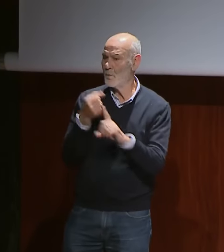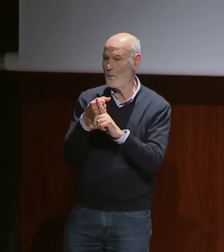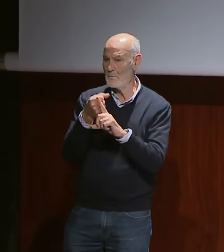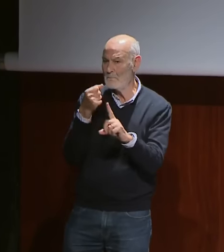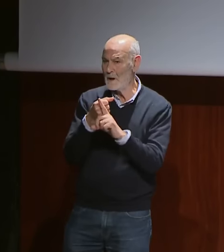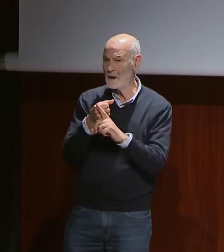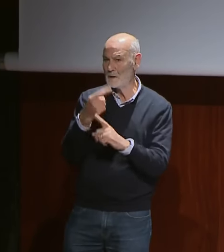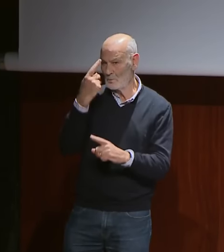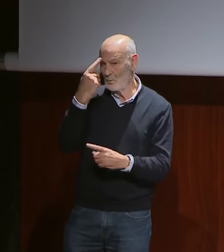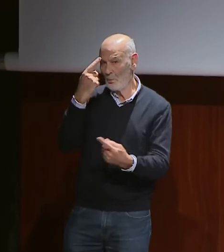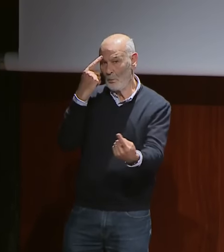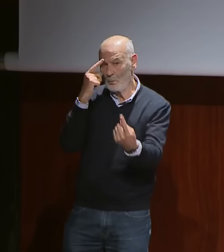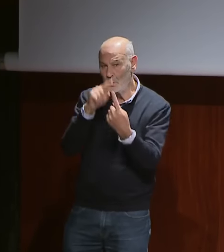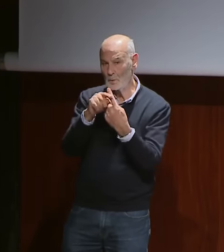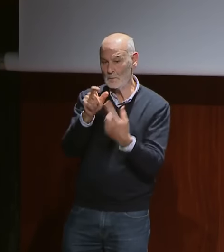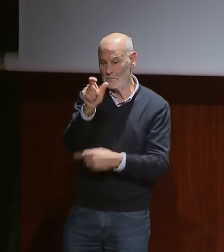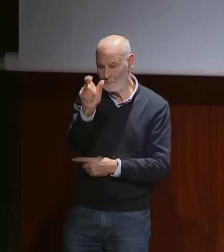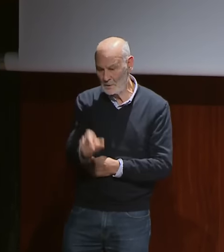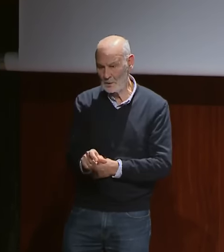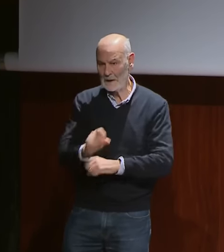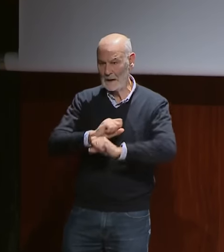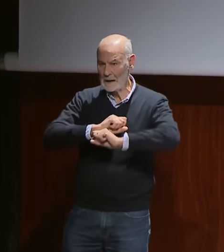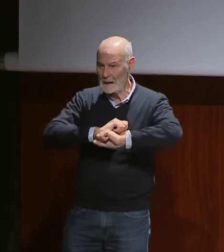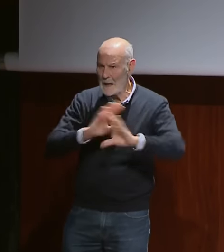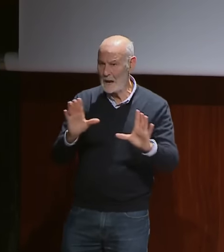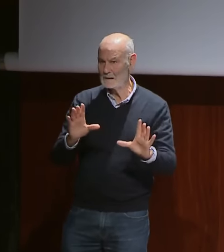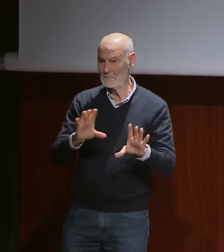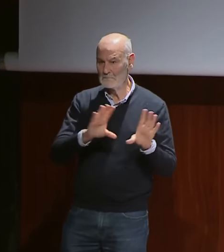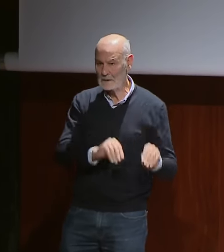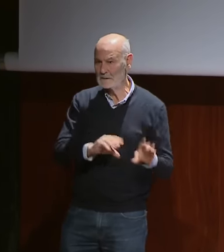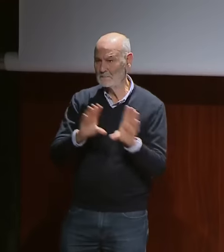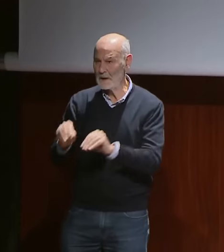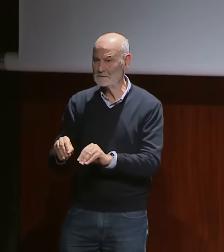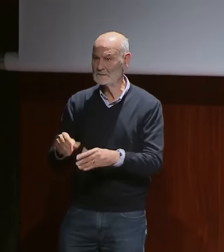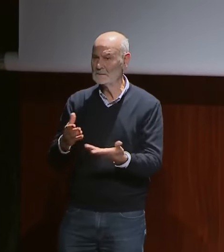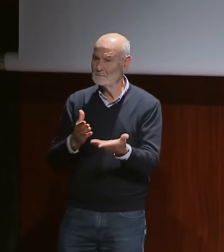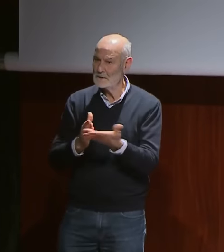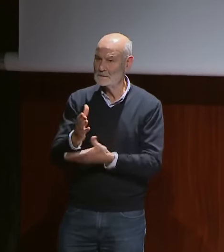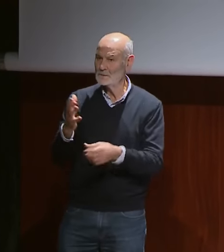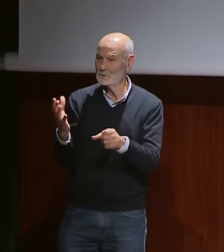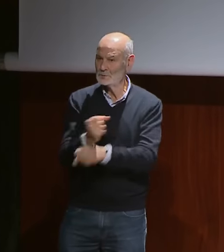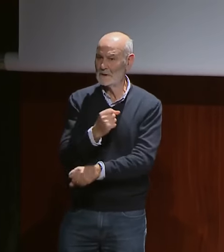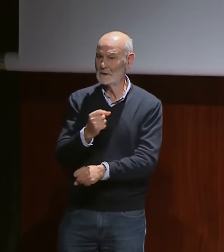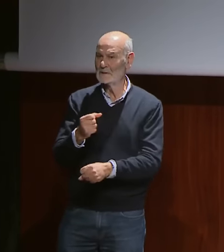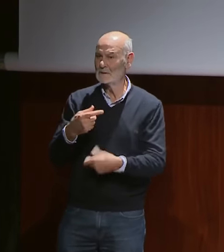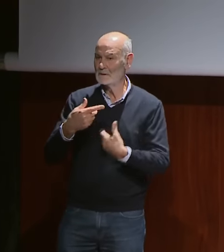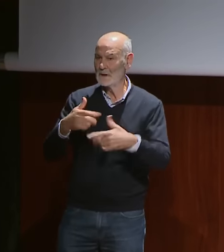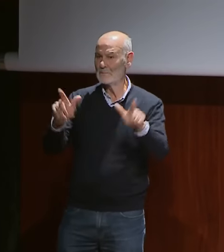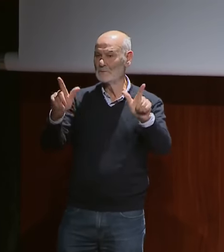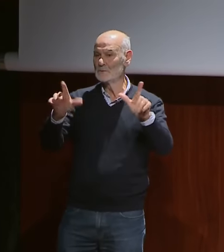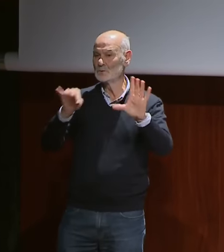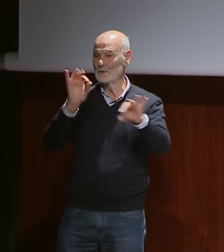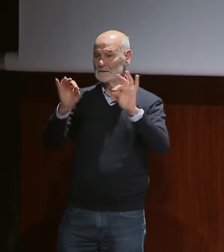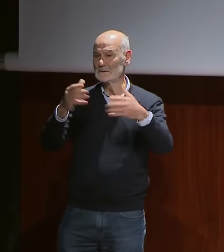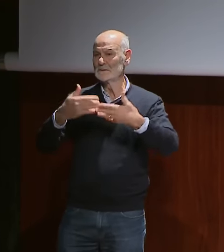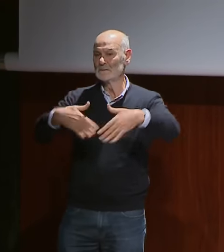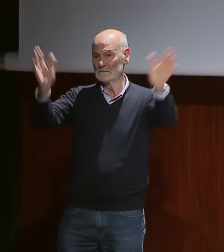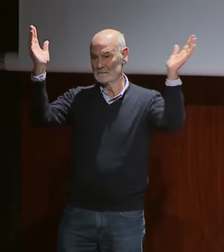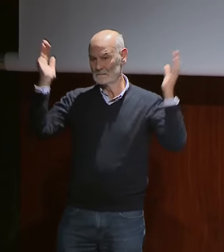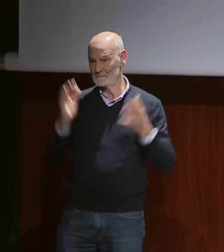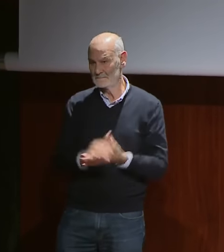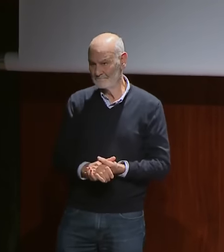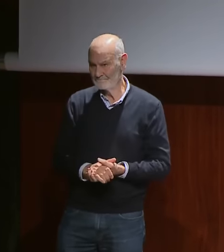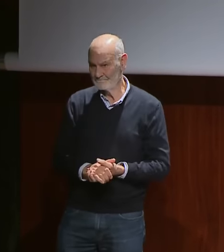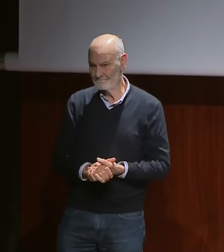pas accès à leur langue, où ils ne retrouvent pas leur identité. Et moi, vraiment, ce pourquoi je milite, c'est que